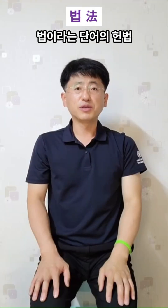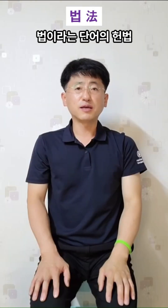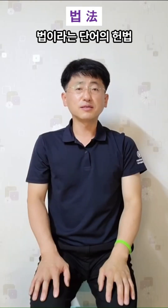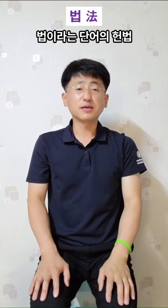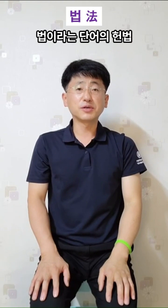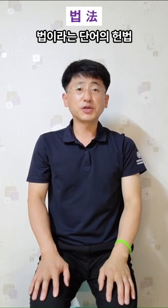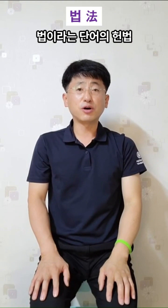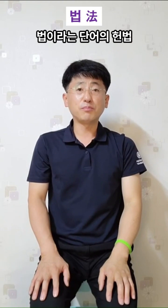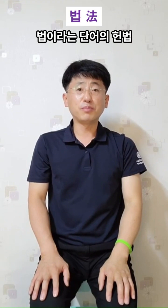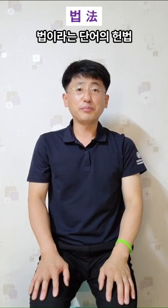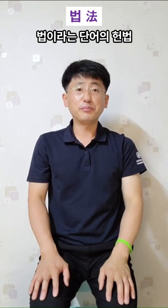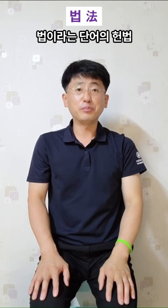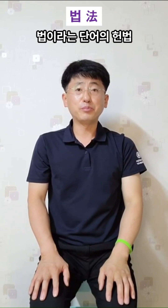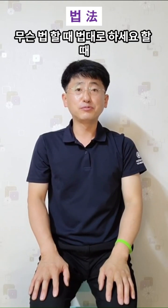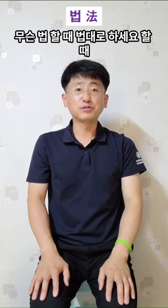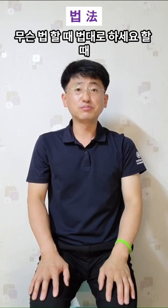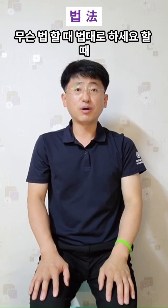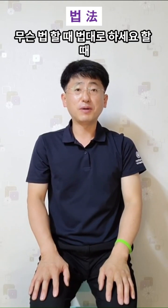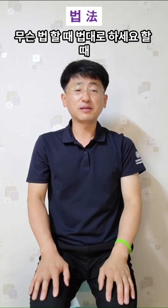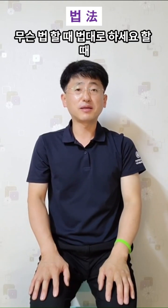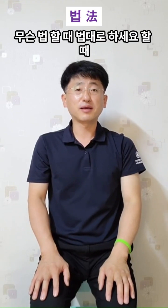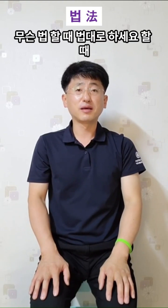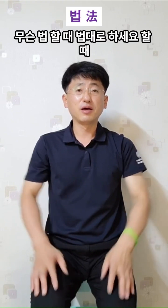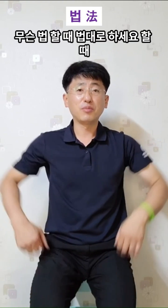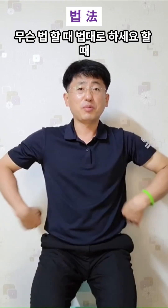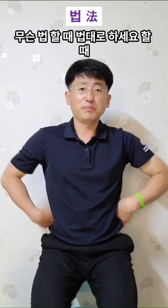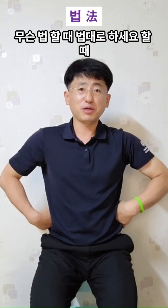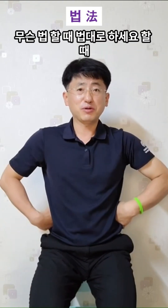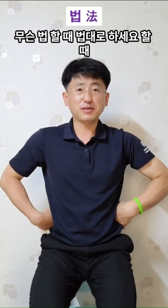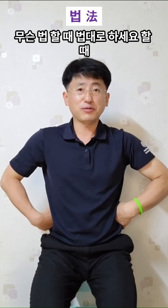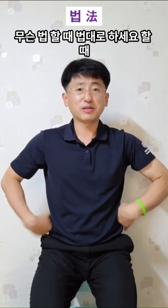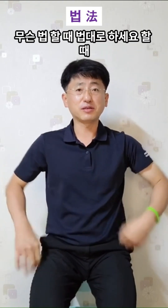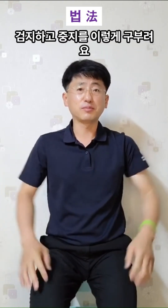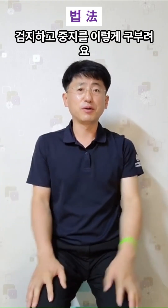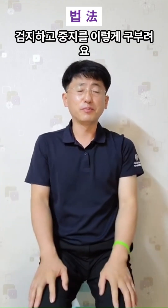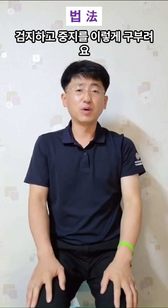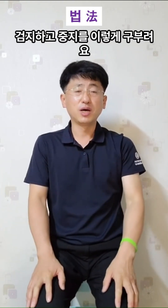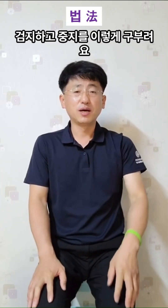법이라는 단어예요. 헌법. 무슨 법 할 때, 법대로 하세요 할 때 그 법.